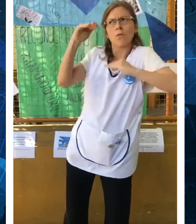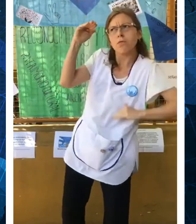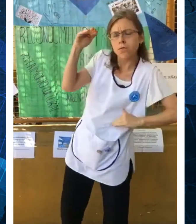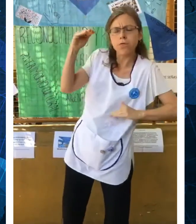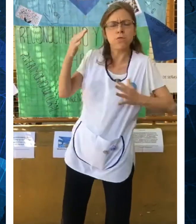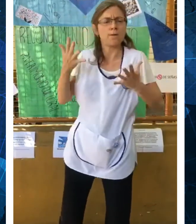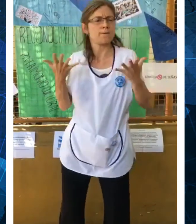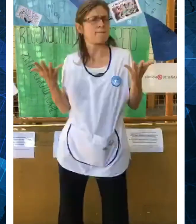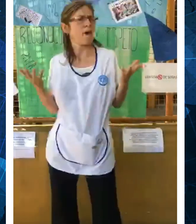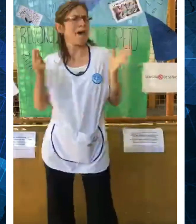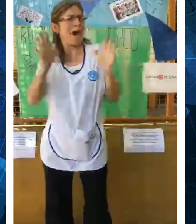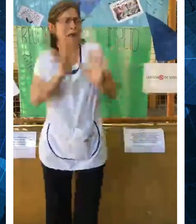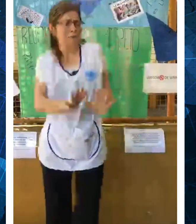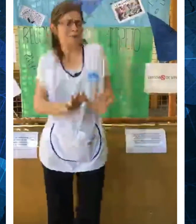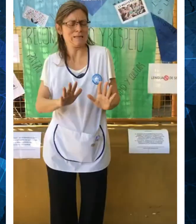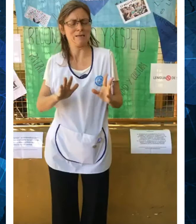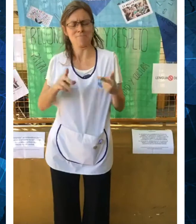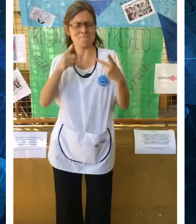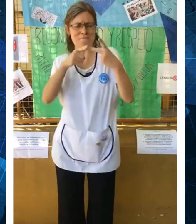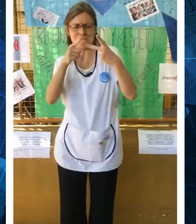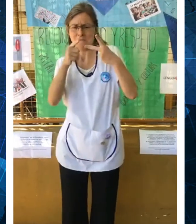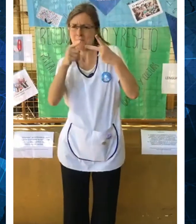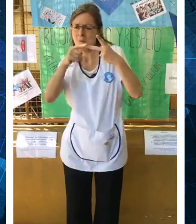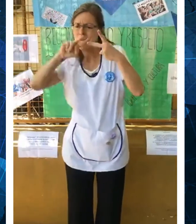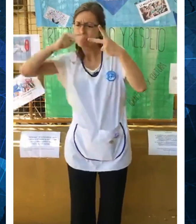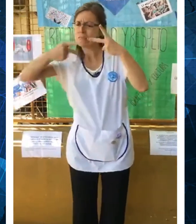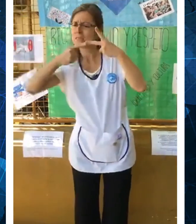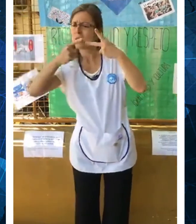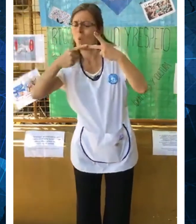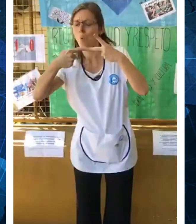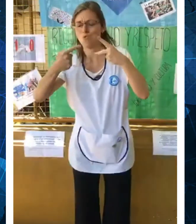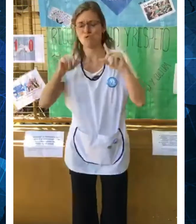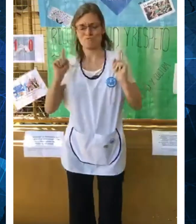con esa opresión, con esa asimetría.